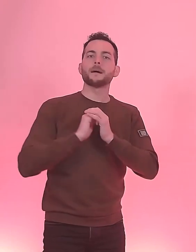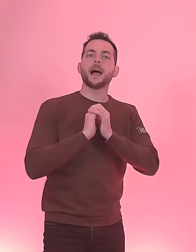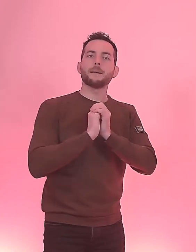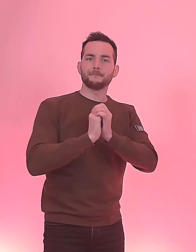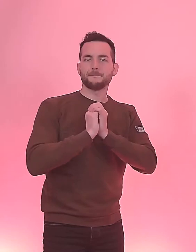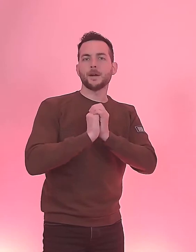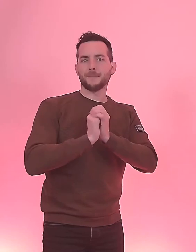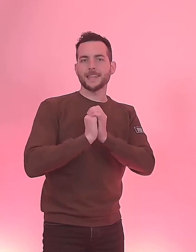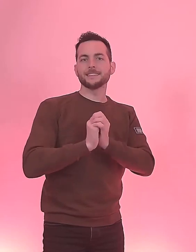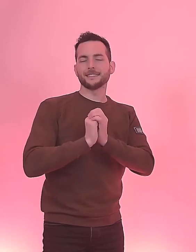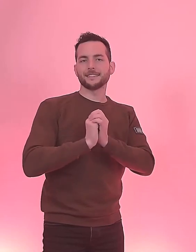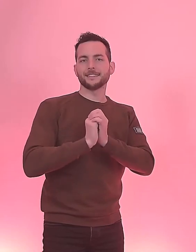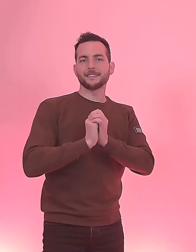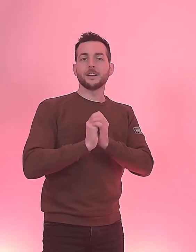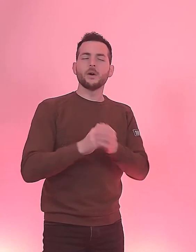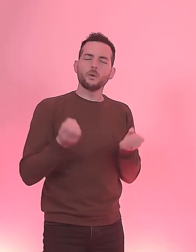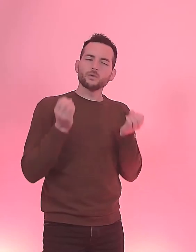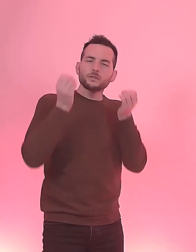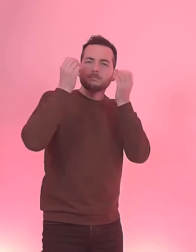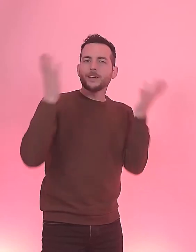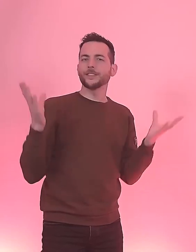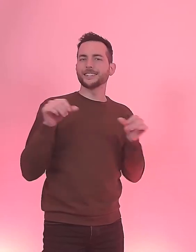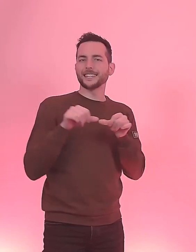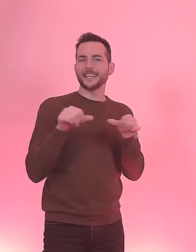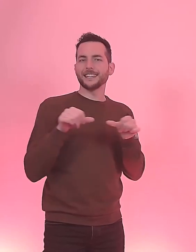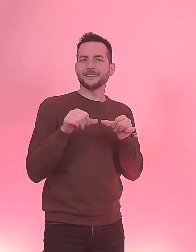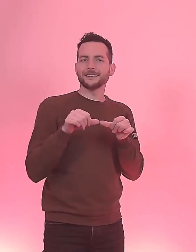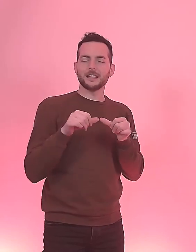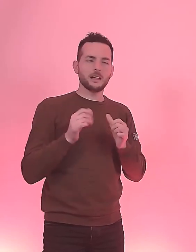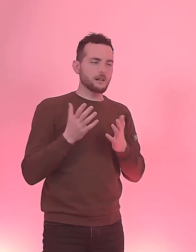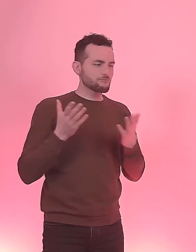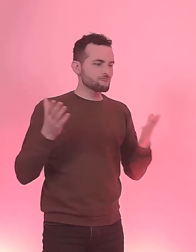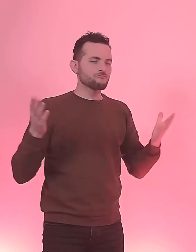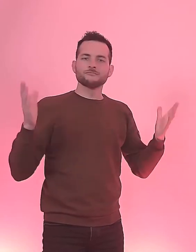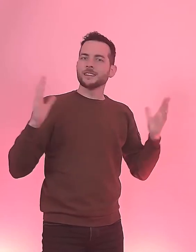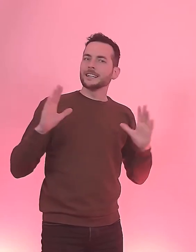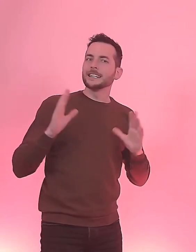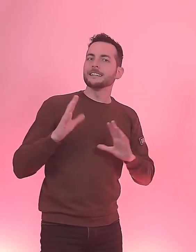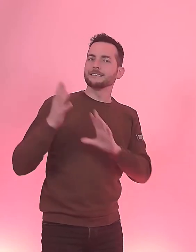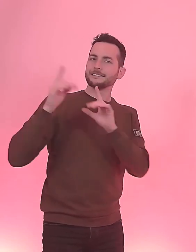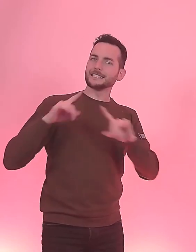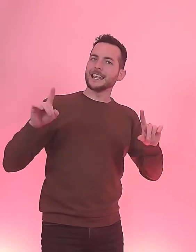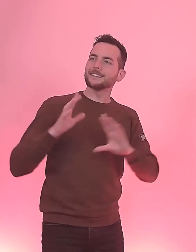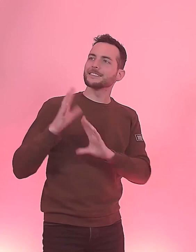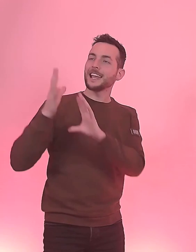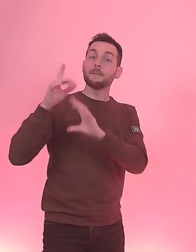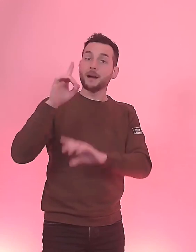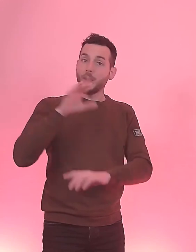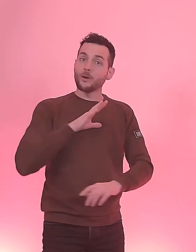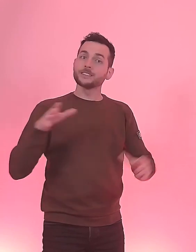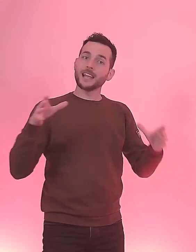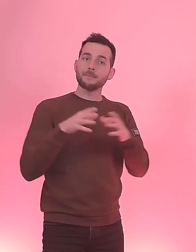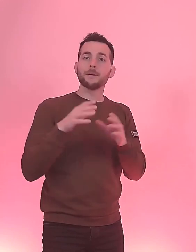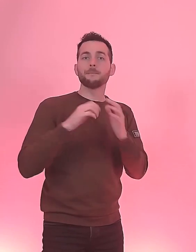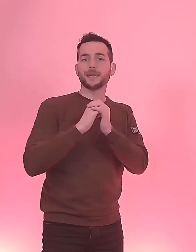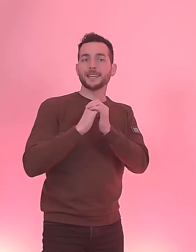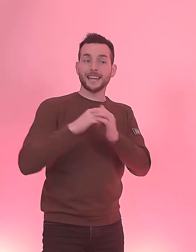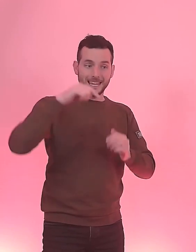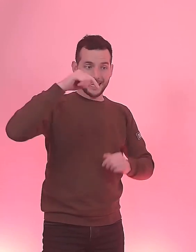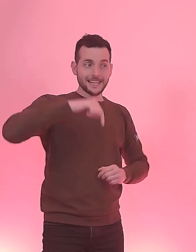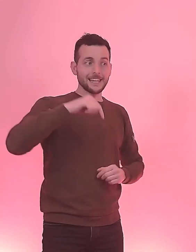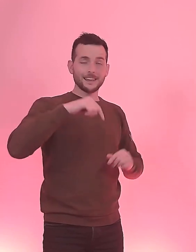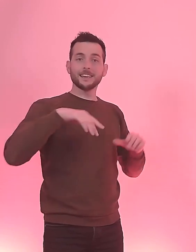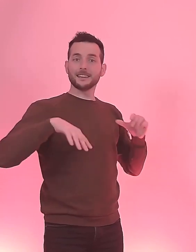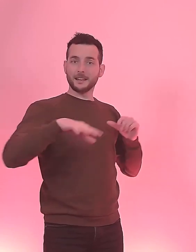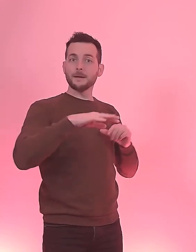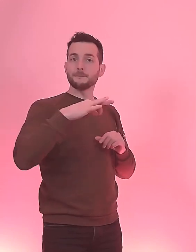dienst waarin we alle ruimte nemen om god aanbidden liederen te zingen maar ook gezamenlijk te bidden vanuit hier deze plek waar opname zijn